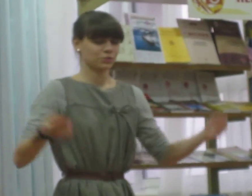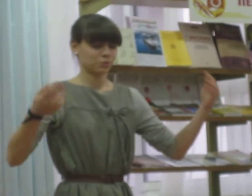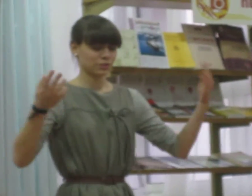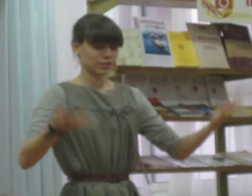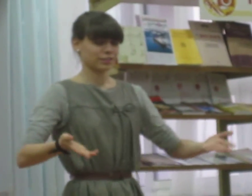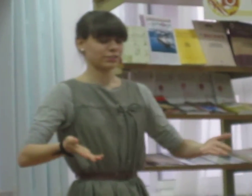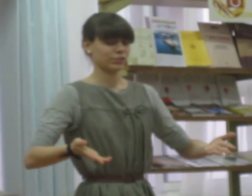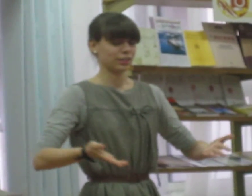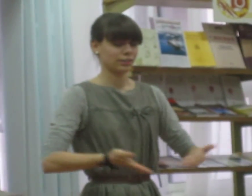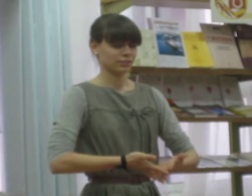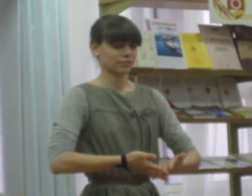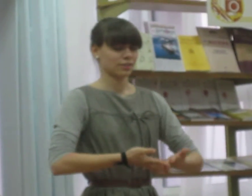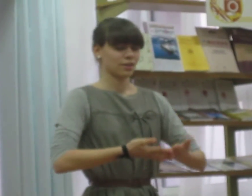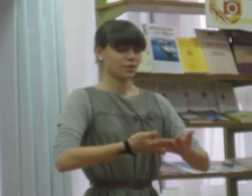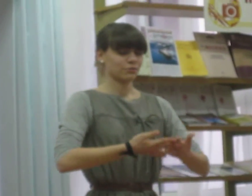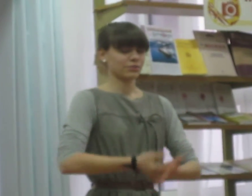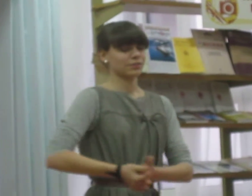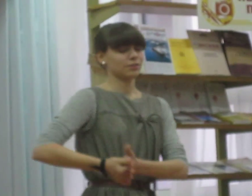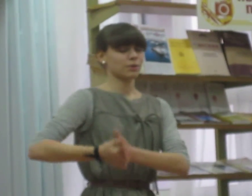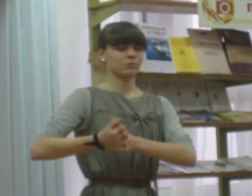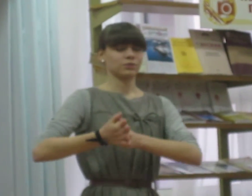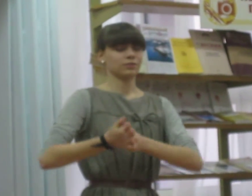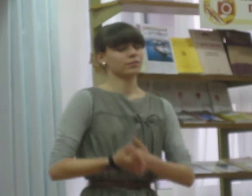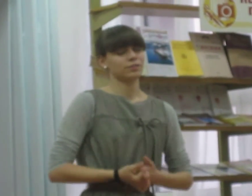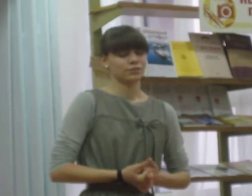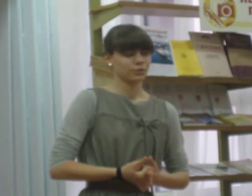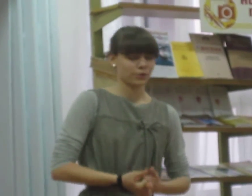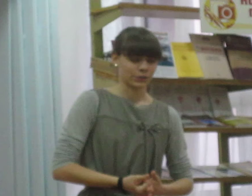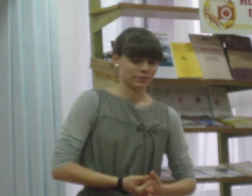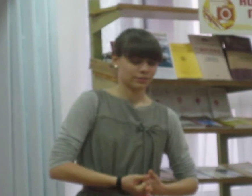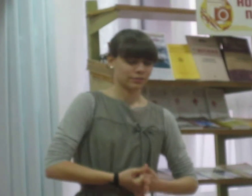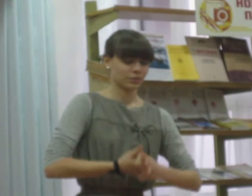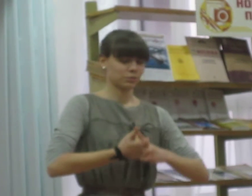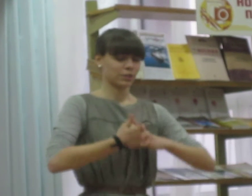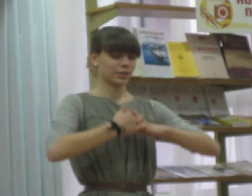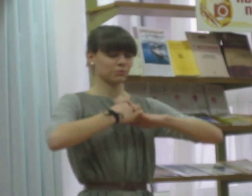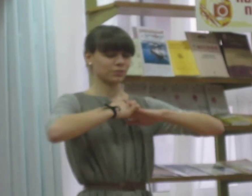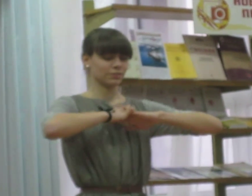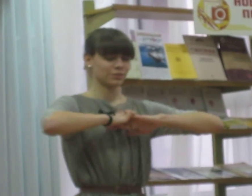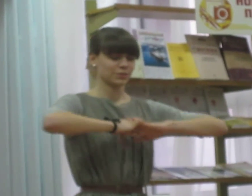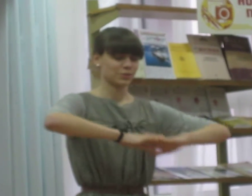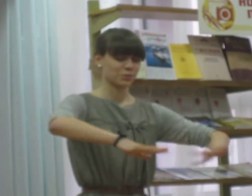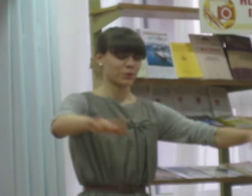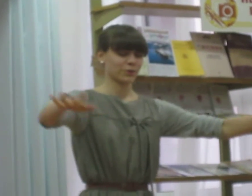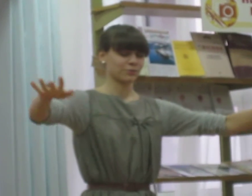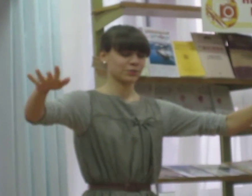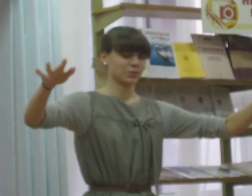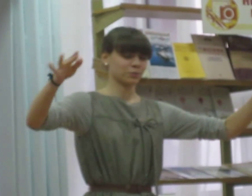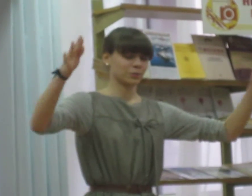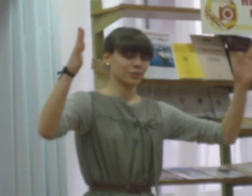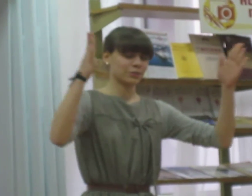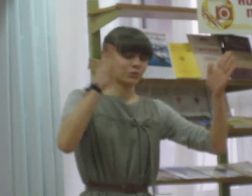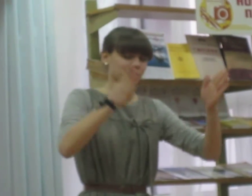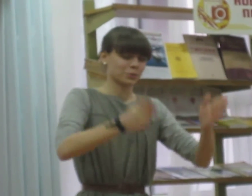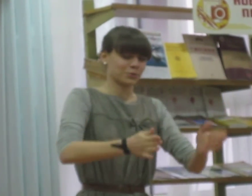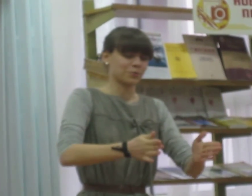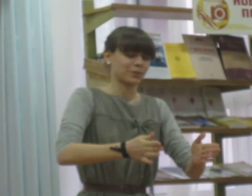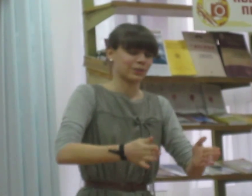без различия лиц. Вы за домами не видите город, над берегами не видите море, вы заблудились в пустом